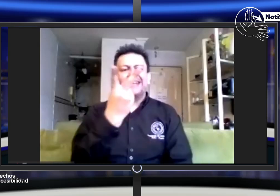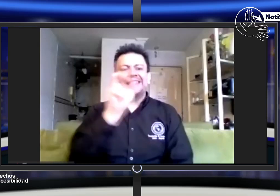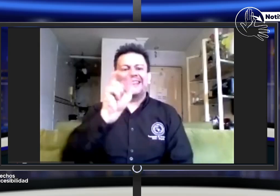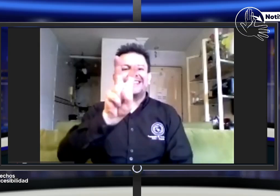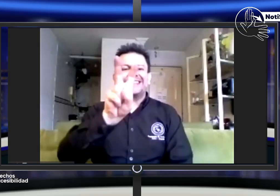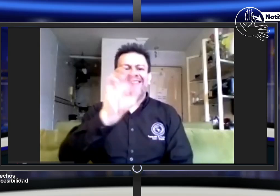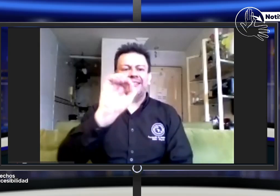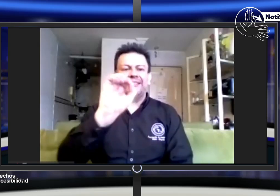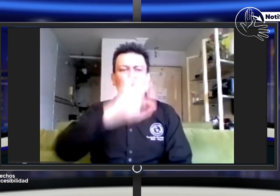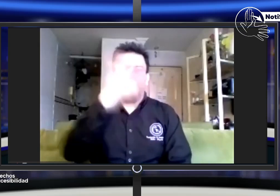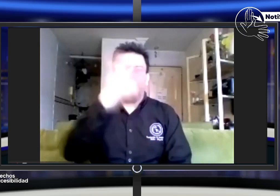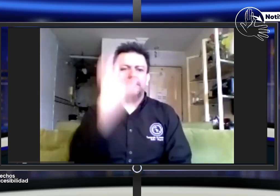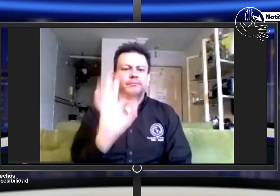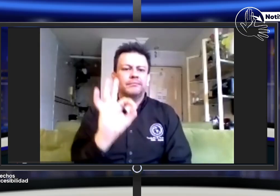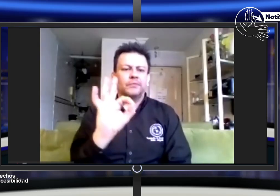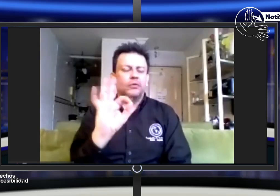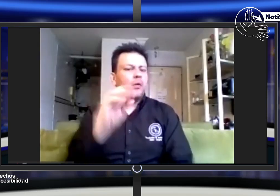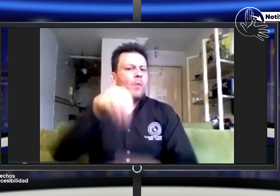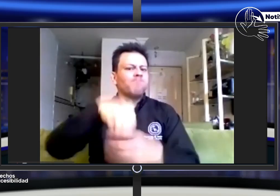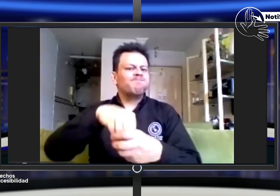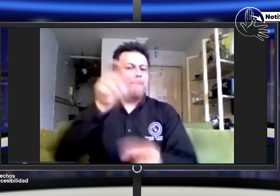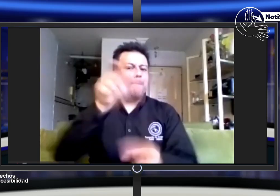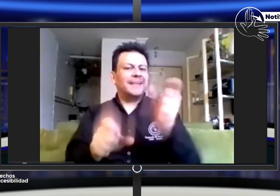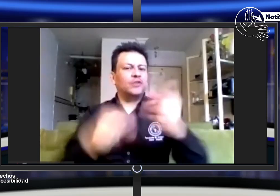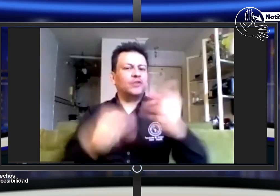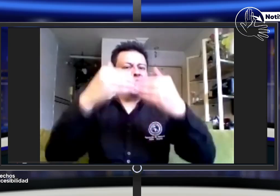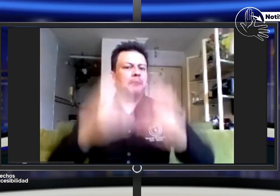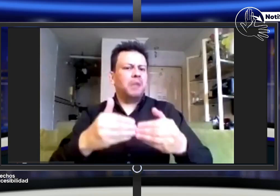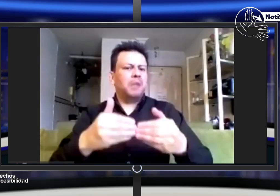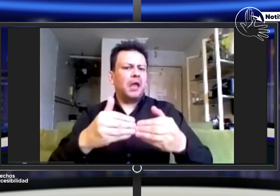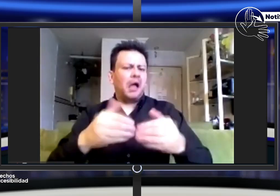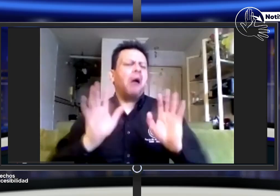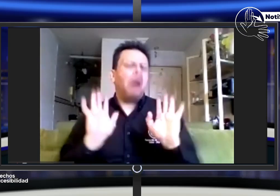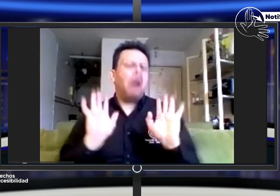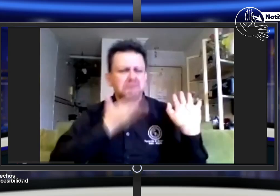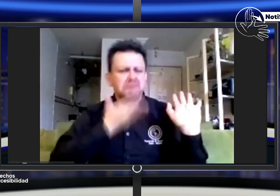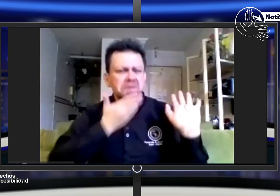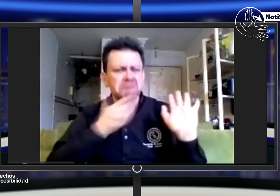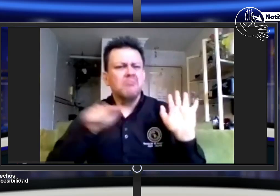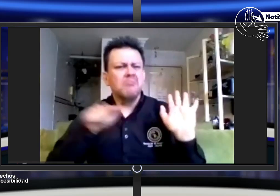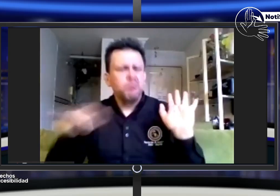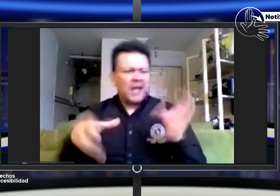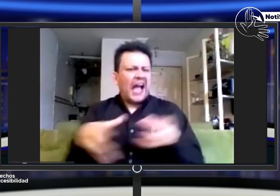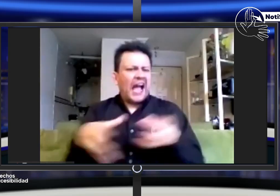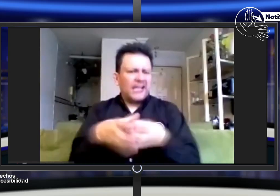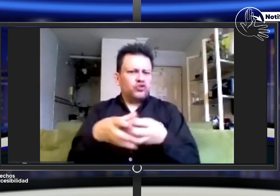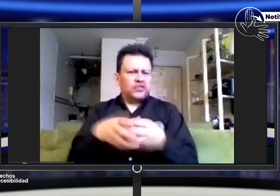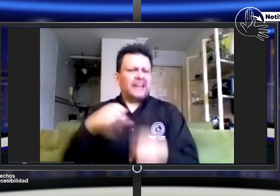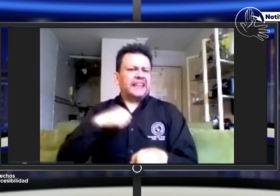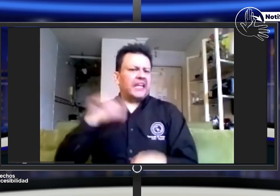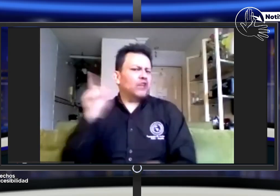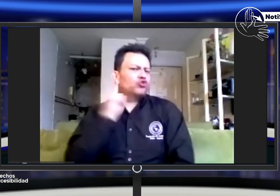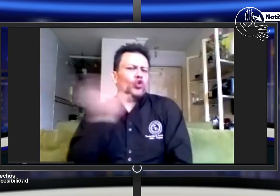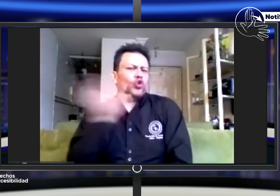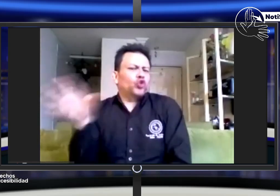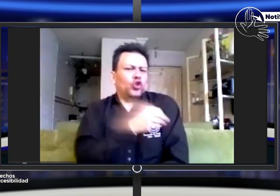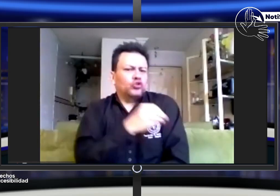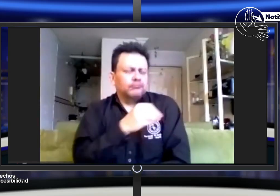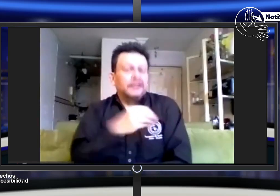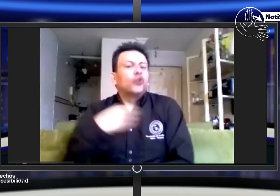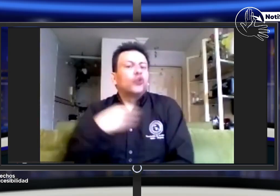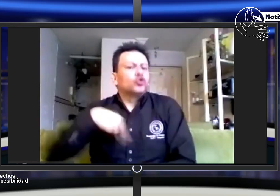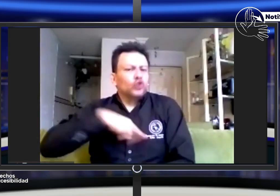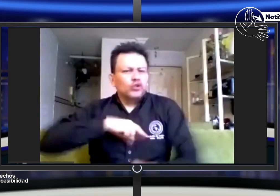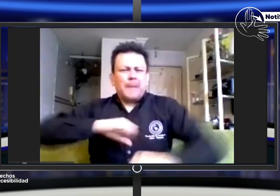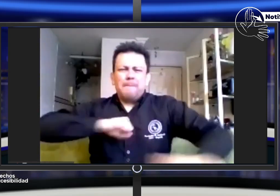la acción pertinente y nos habla de un 20% de personas con discapacidad.